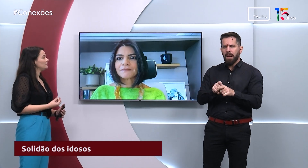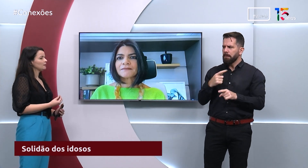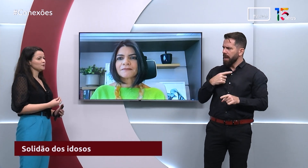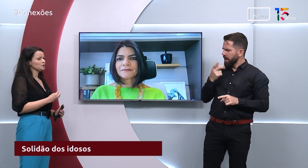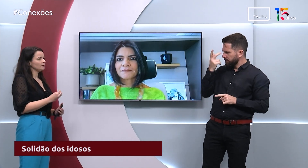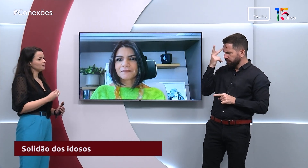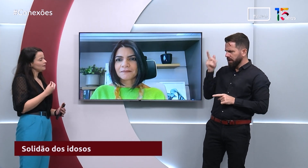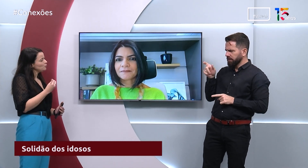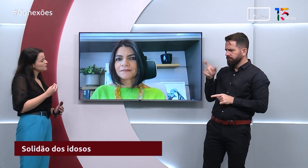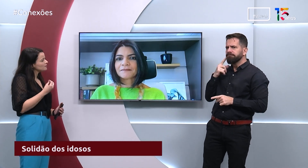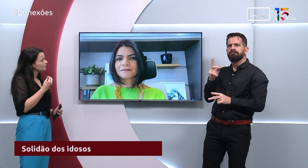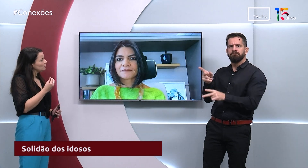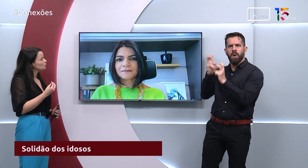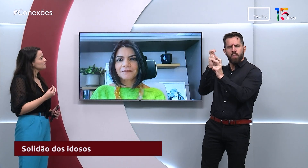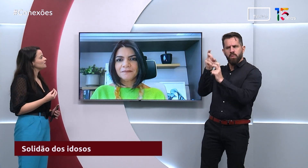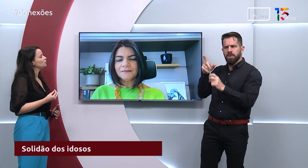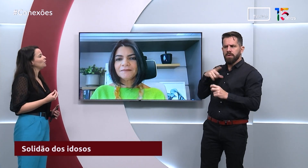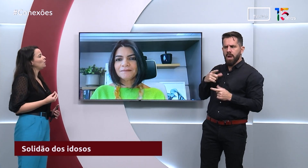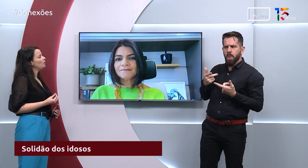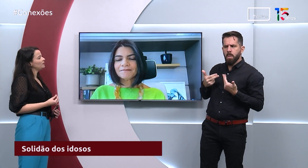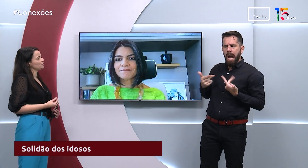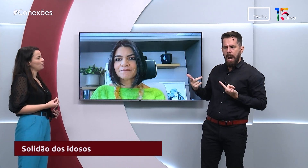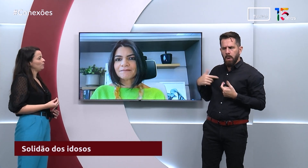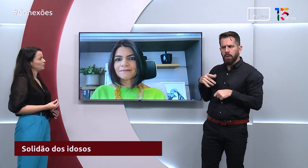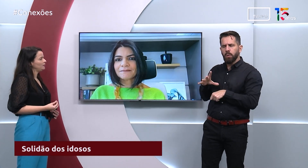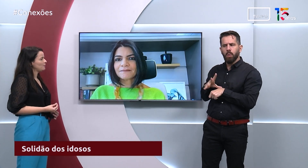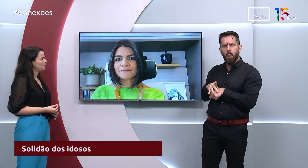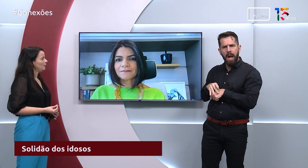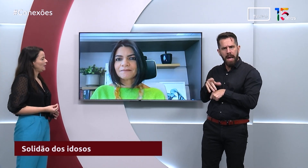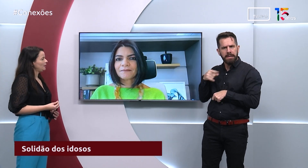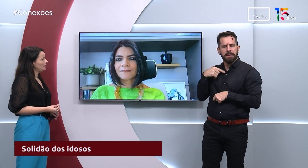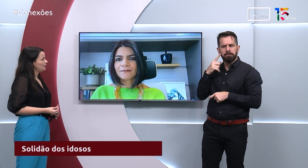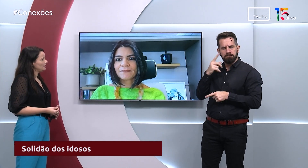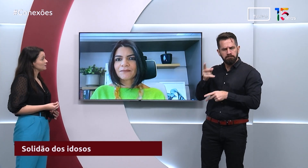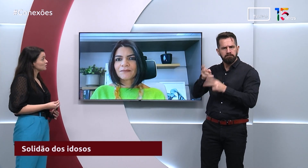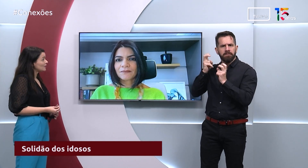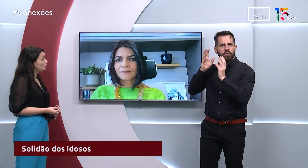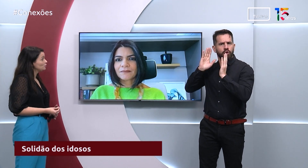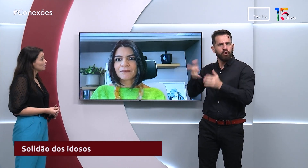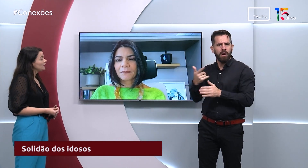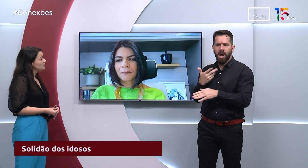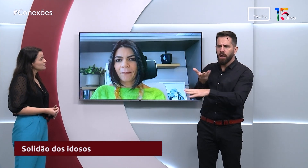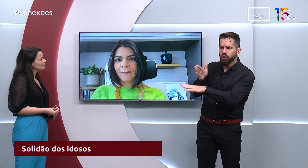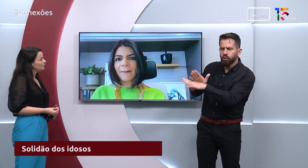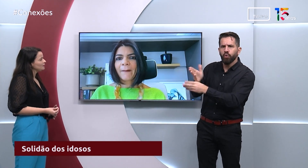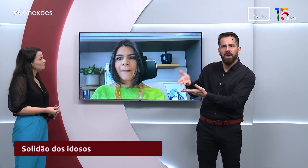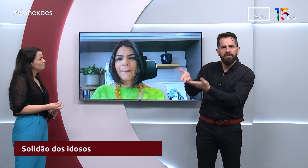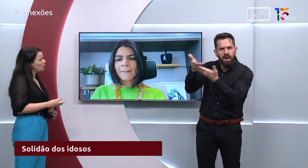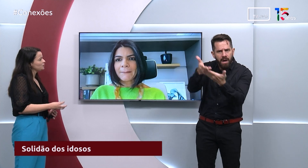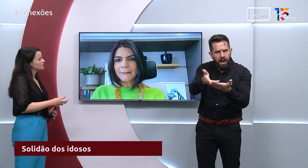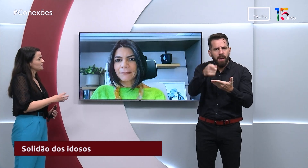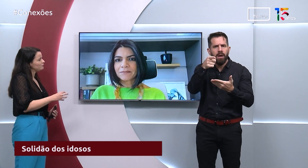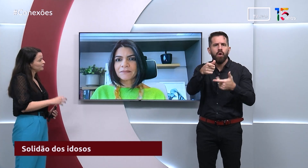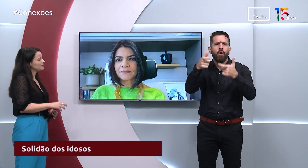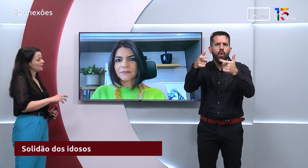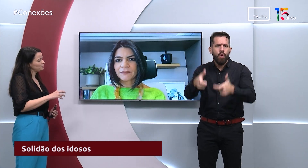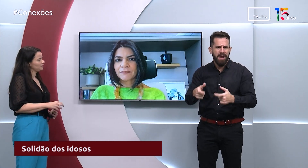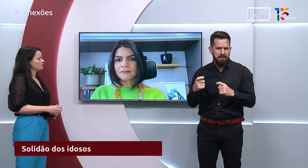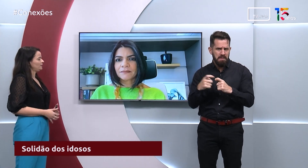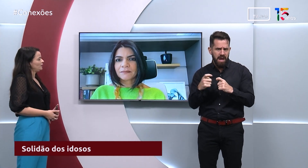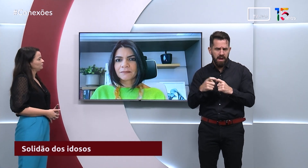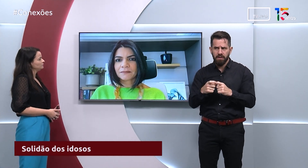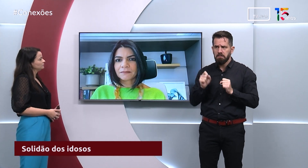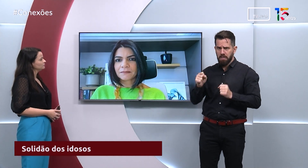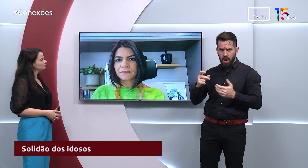mal, ou perceber que a pessoa está demonstrando algum sintoma de algum problema de saúde, isso também pode ser influenciado